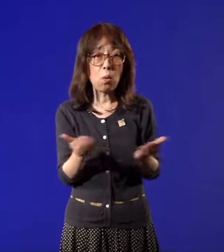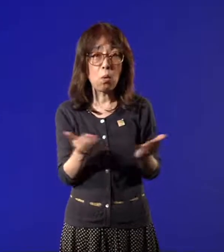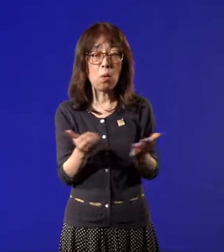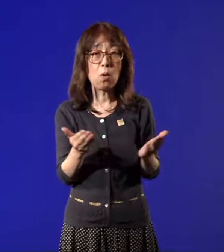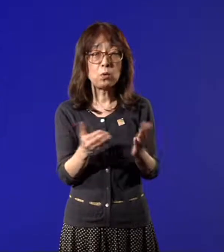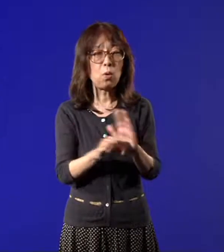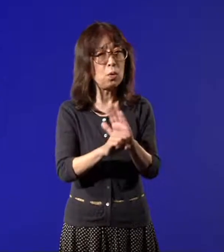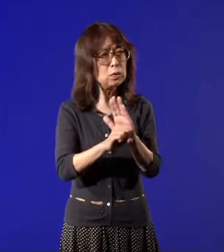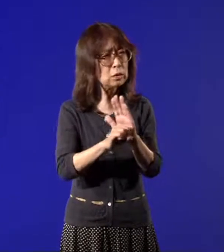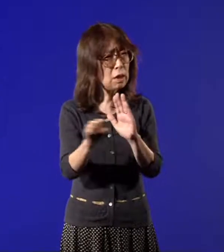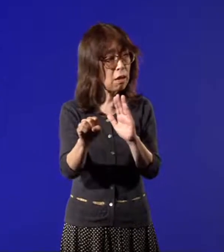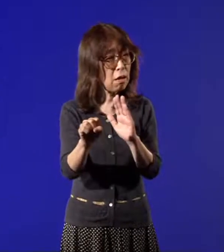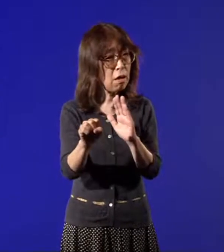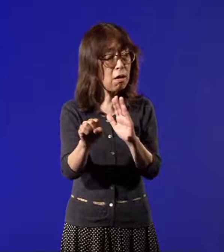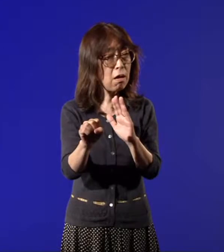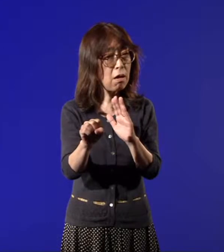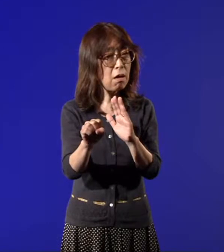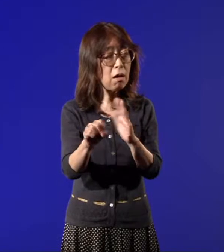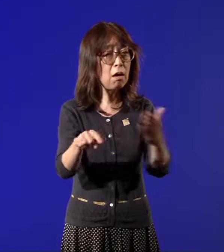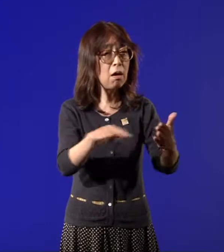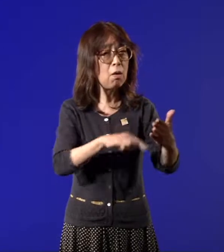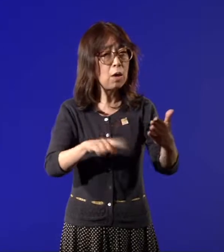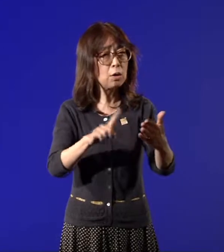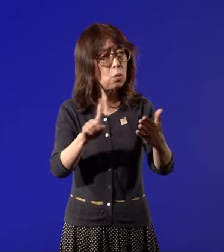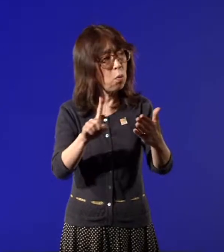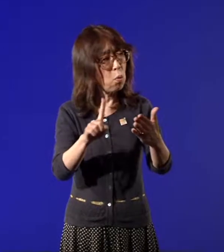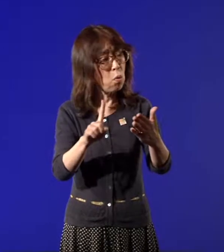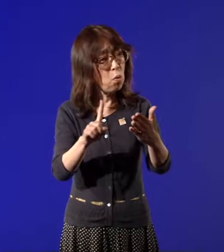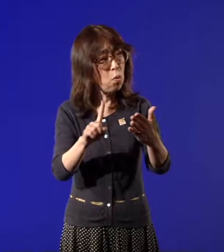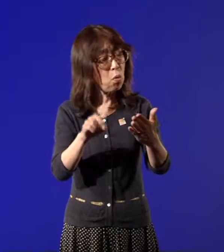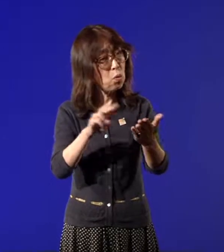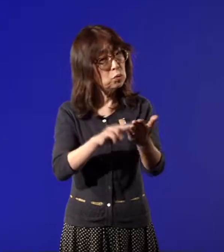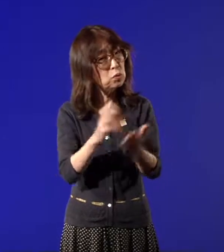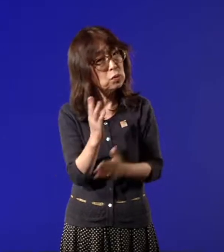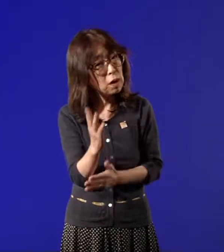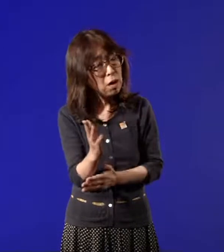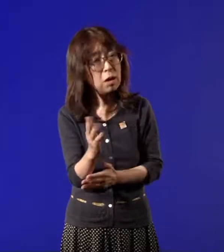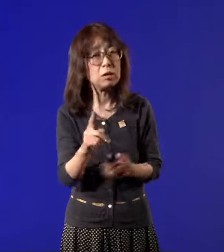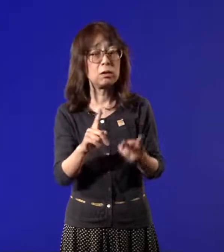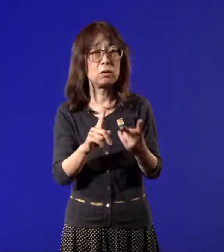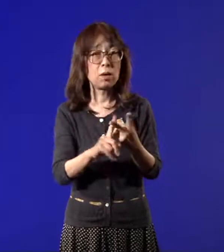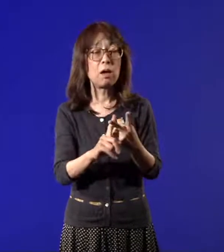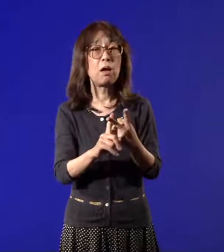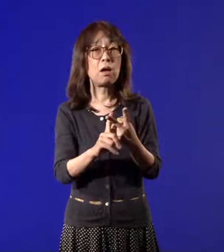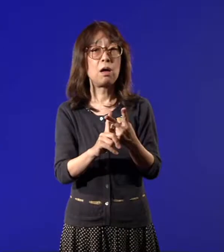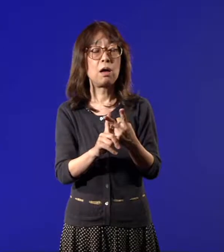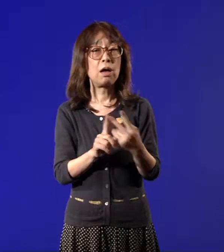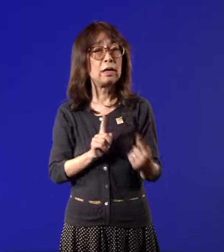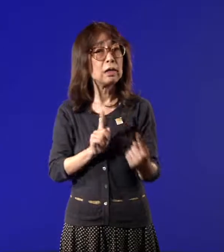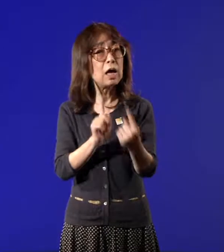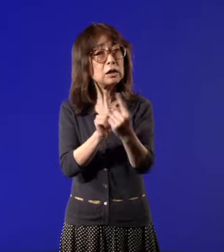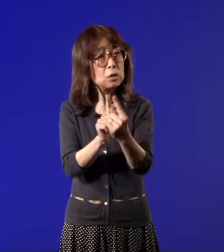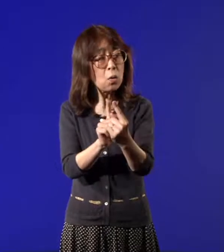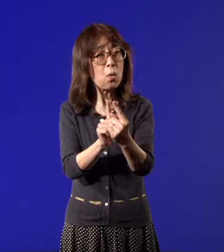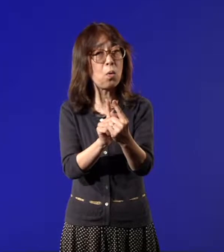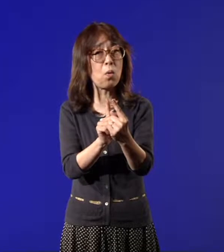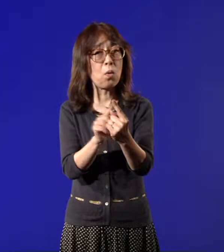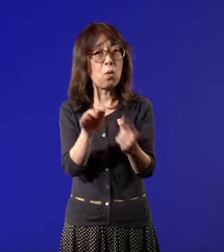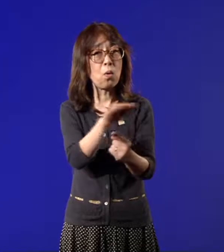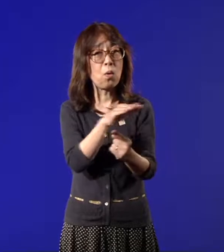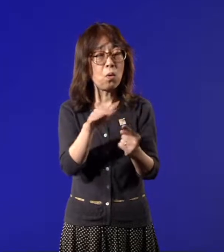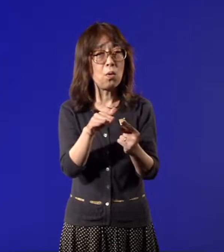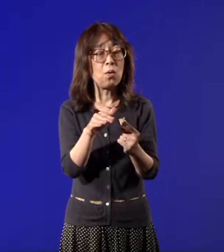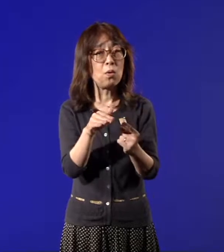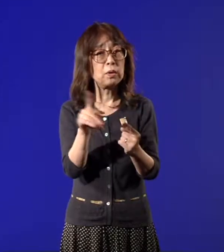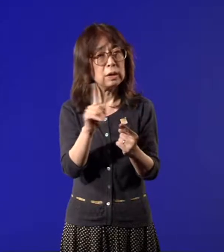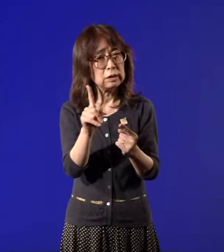成果みたいなものをどうしていくのかというようなことだとか対象ある程度その有効